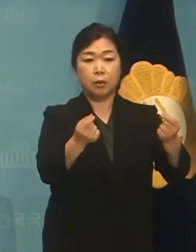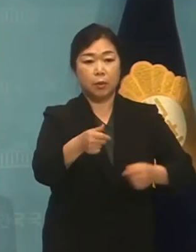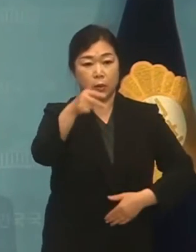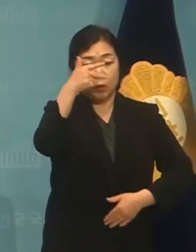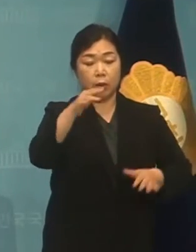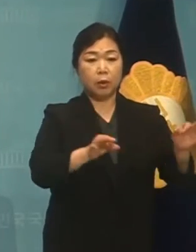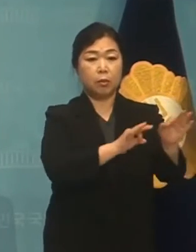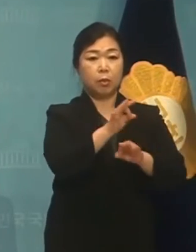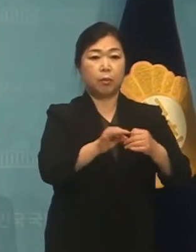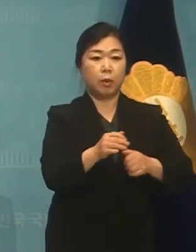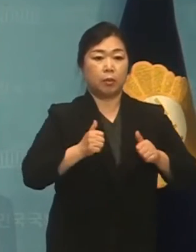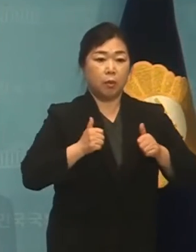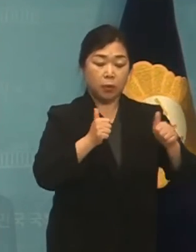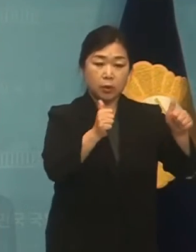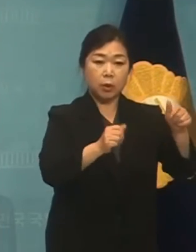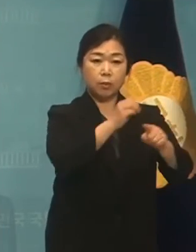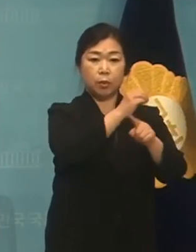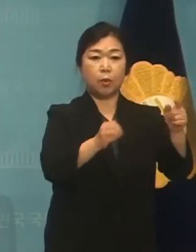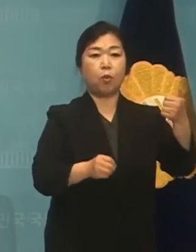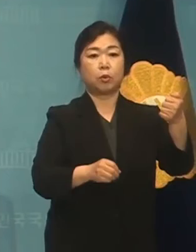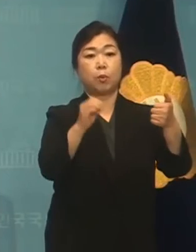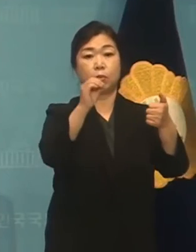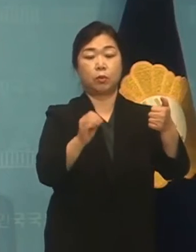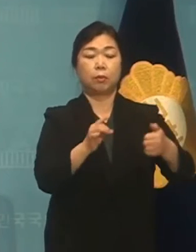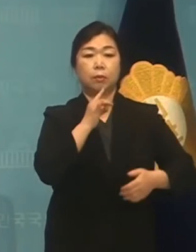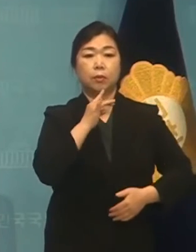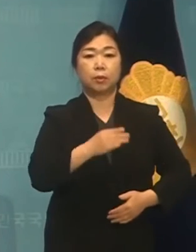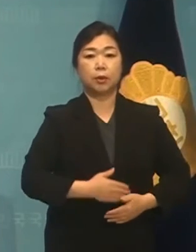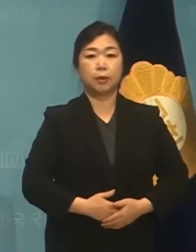조선일보의 경우 성실률이 55%에 불과합니다.